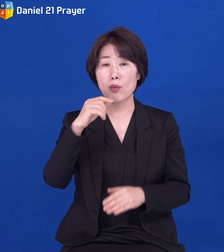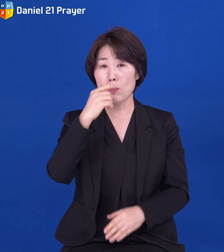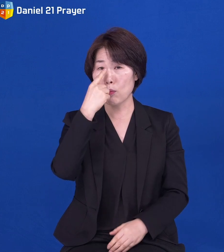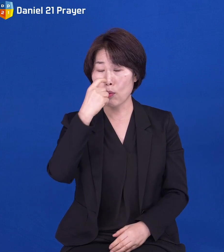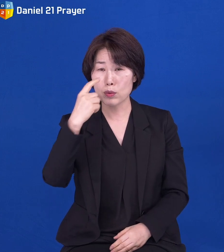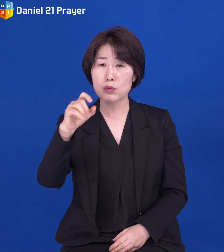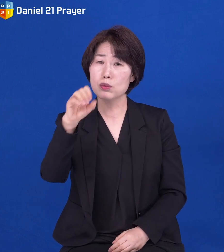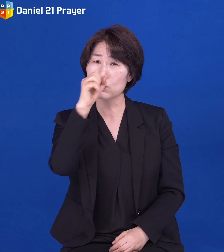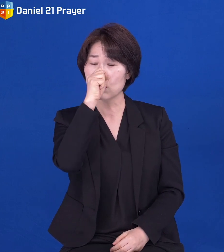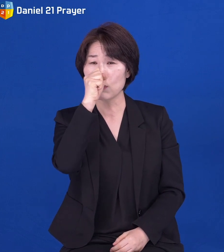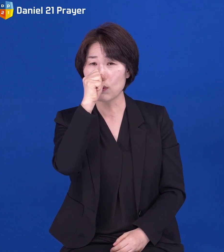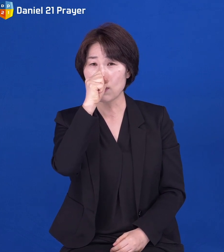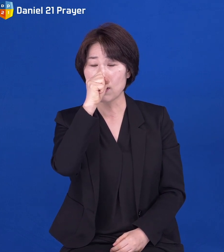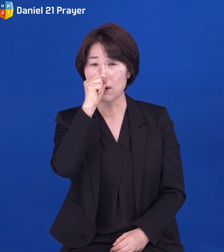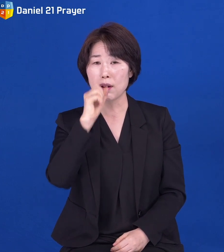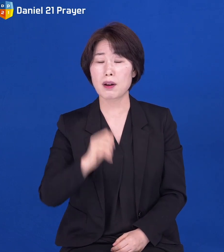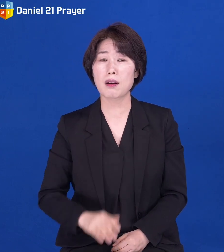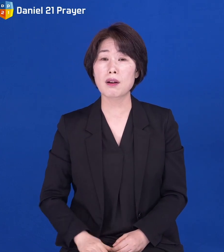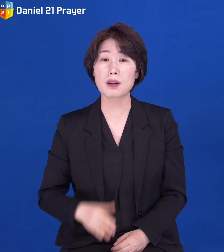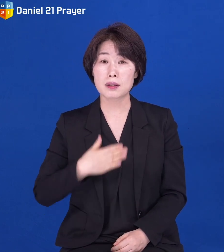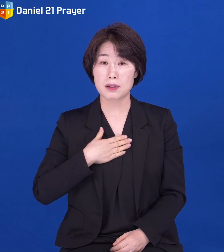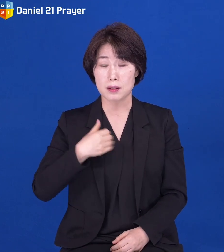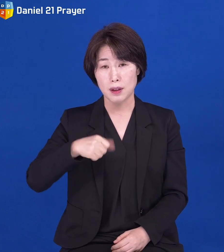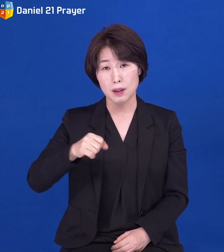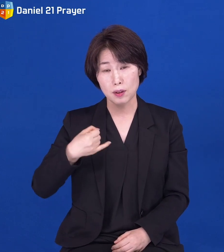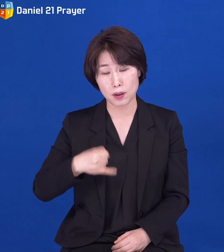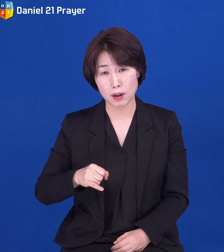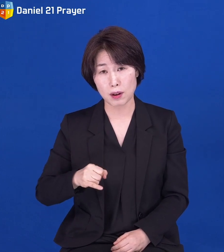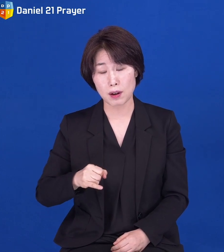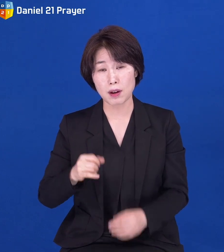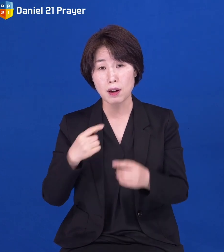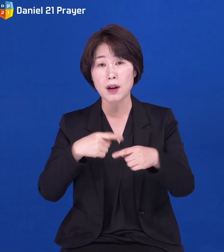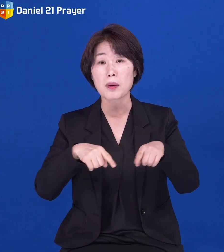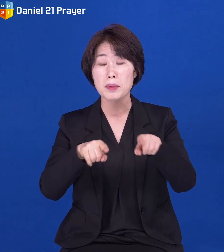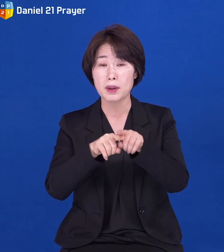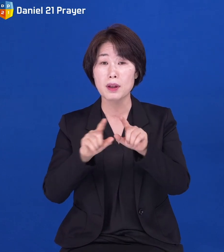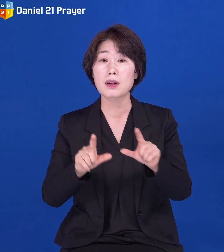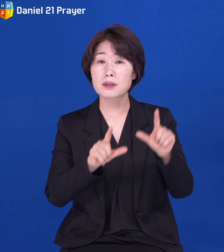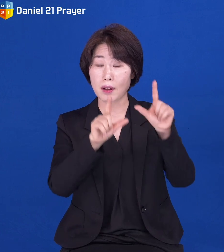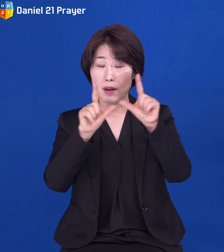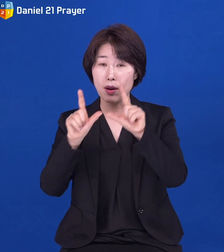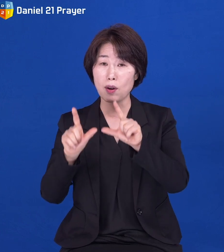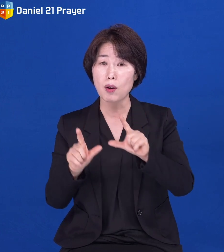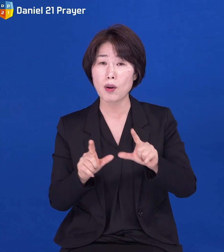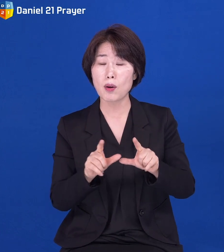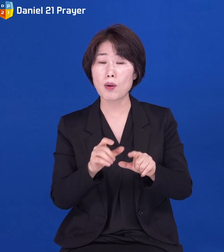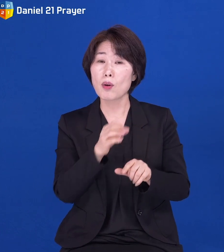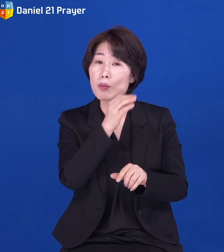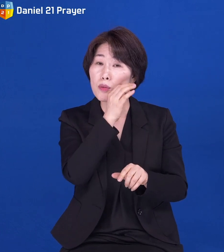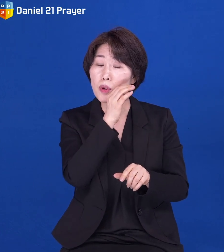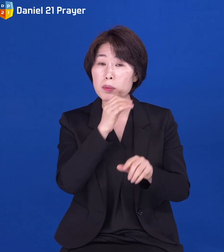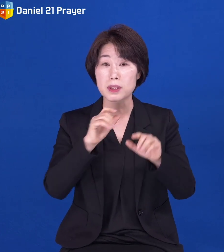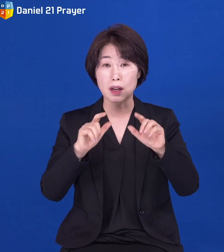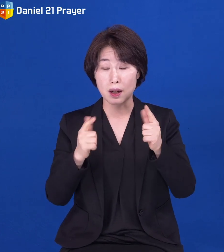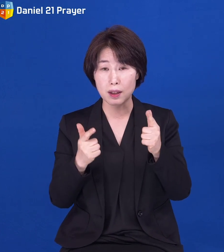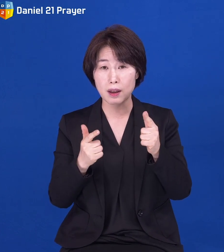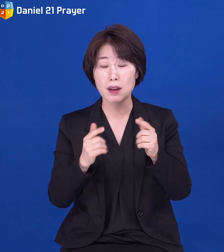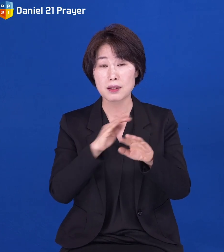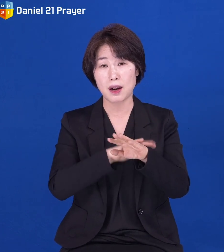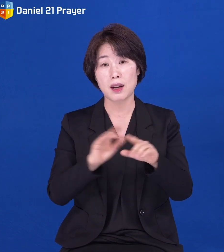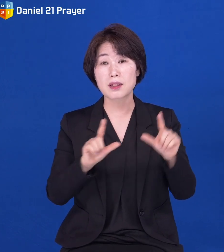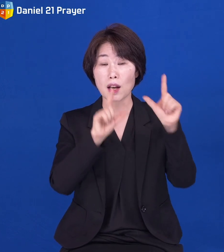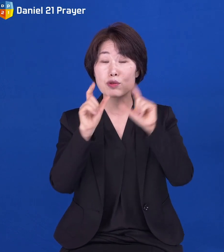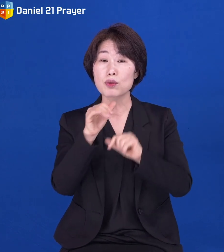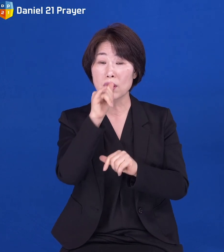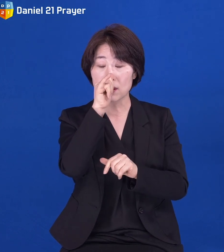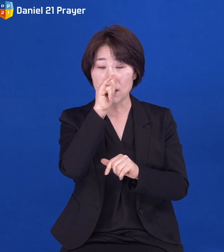우리 딸들, 아들 장가 갈 때, 시집 갈 때 부끄럽진 않겠다, 이런 마음으로 그 집을